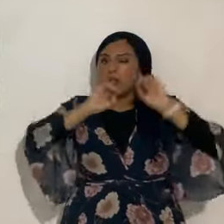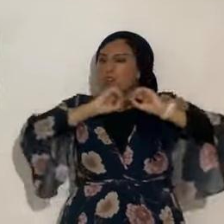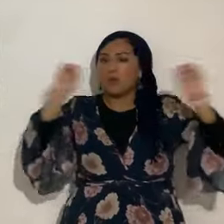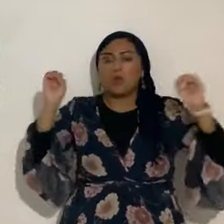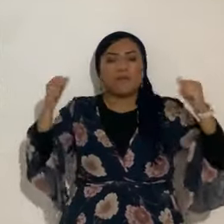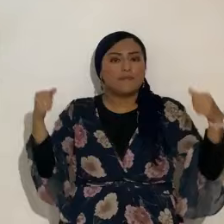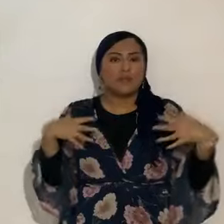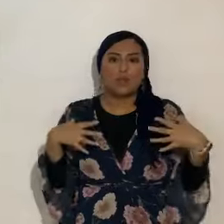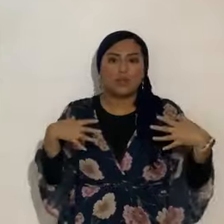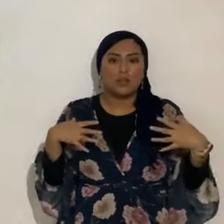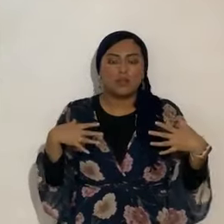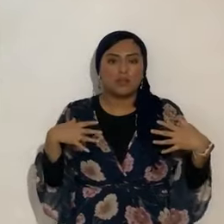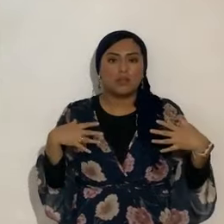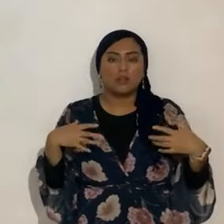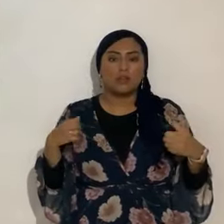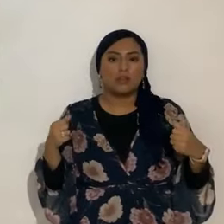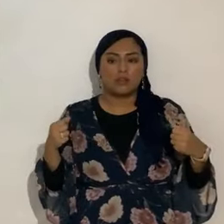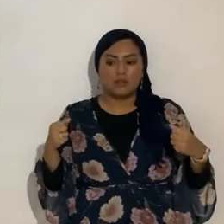¿sí?